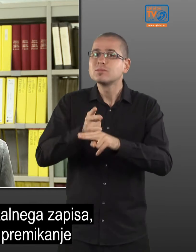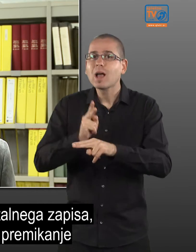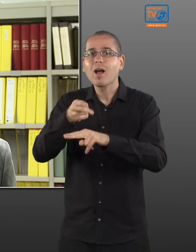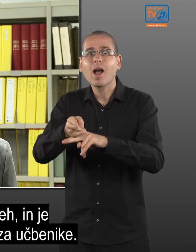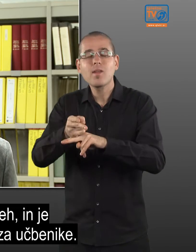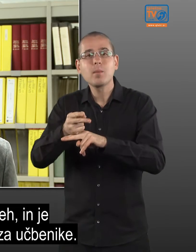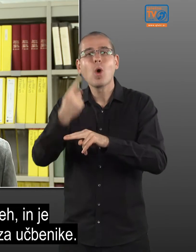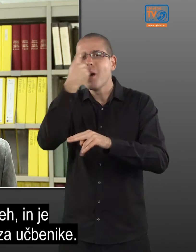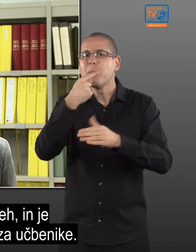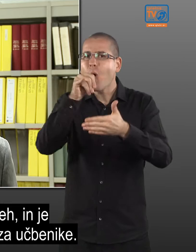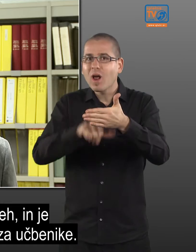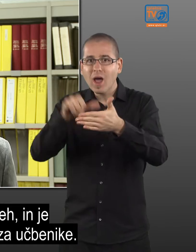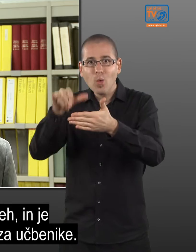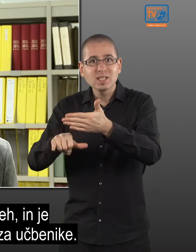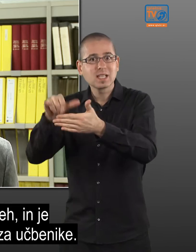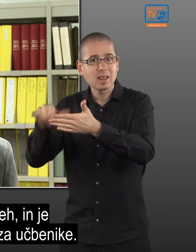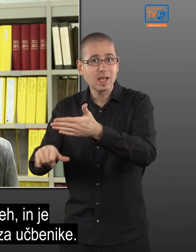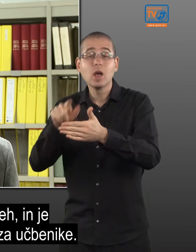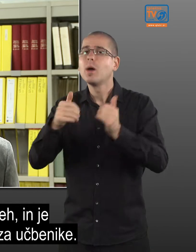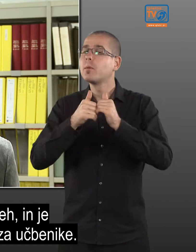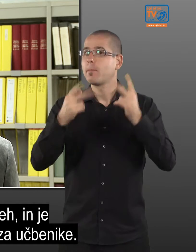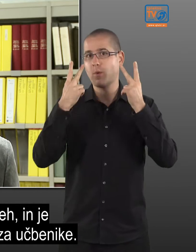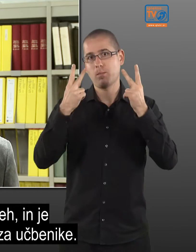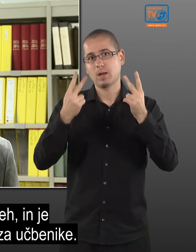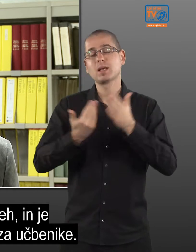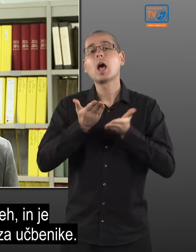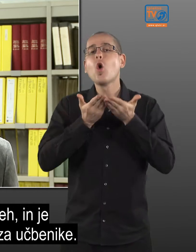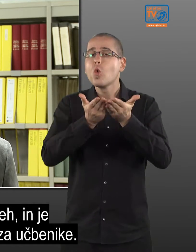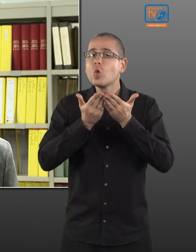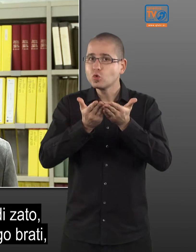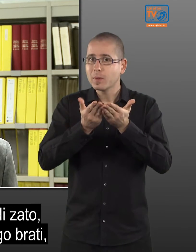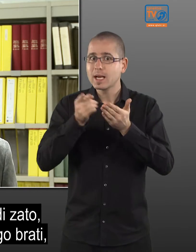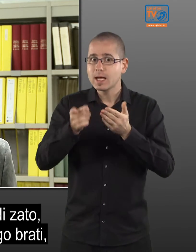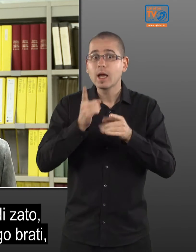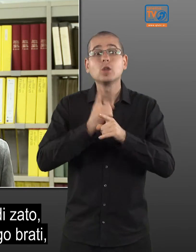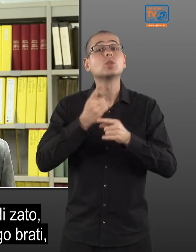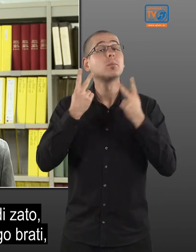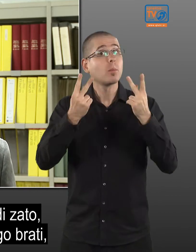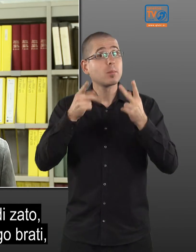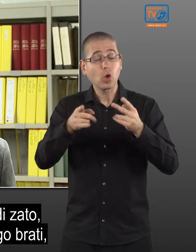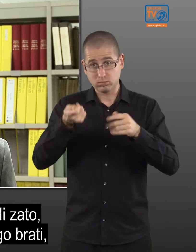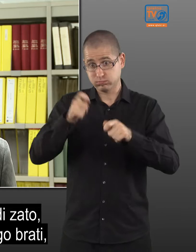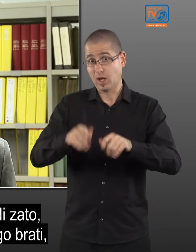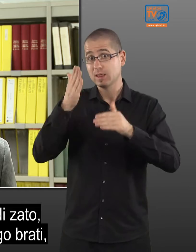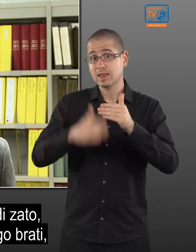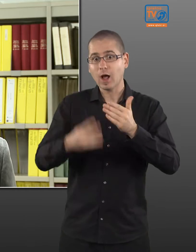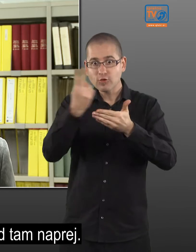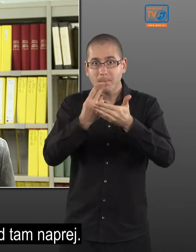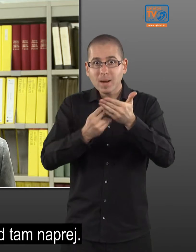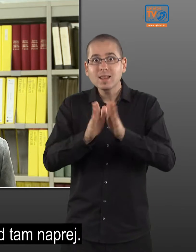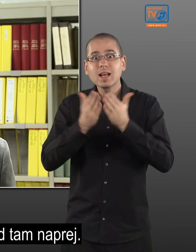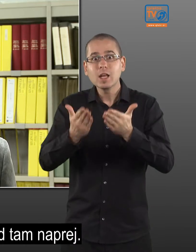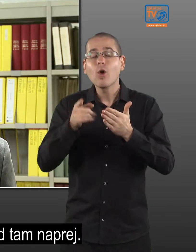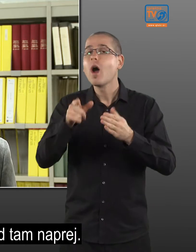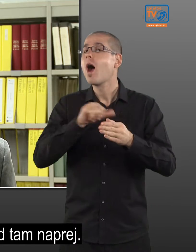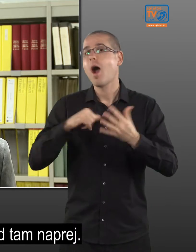poglavjih, straneh in podobno in je posebej pomembna za učbenike. Pomembna pa tudi zato, ker ko nehaš neko knjigo brati,